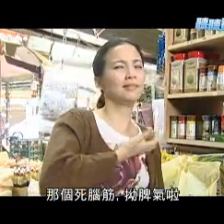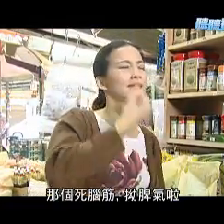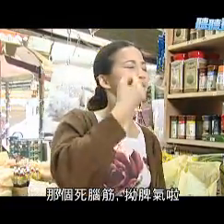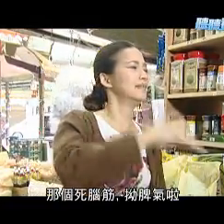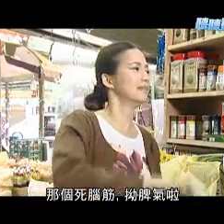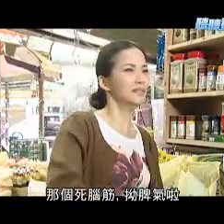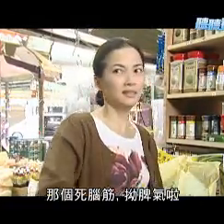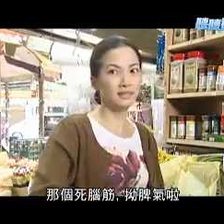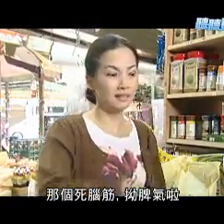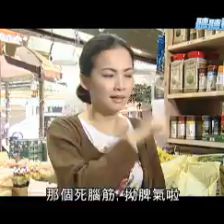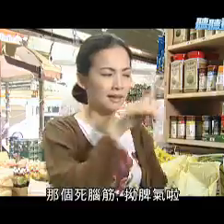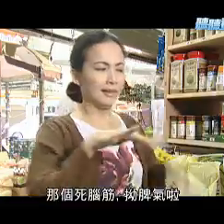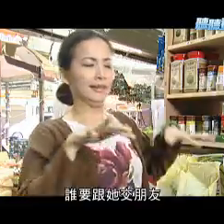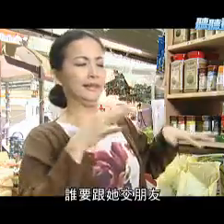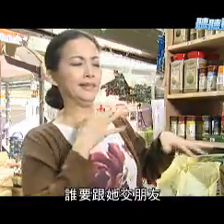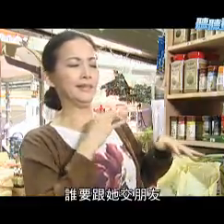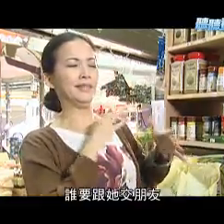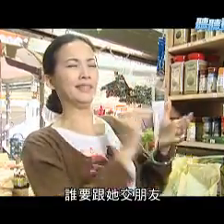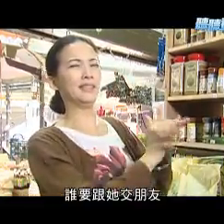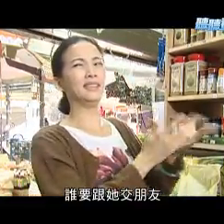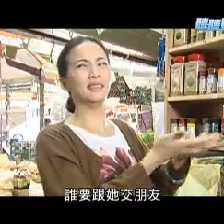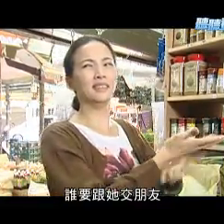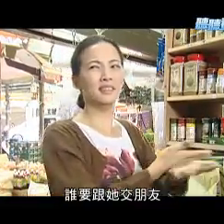拗脾气啦，谁要跟他交朋友？